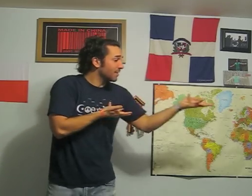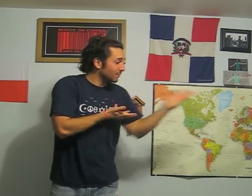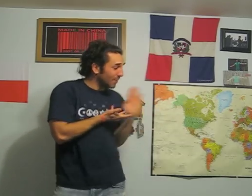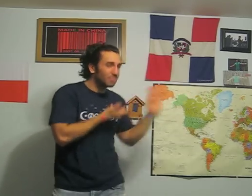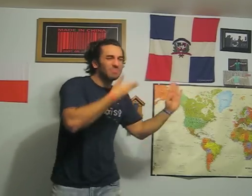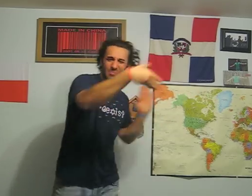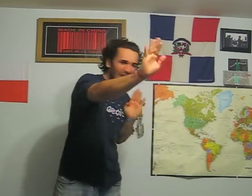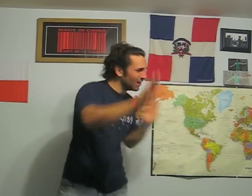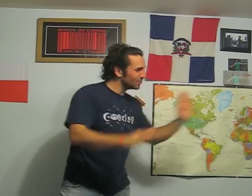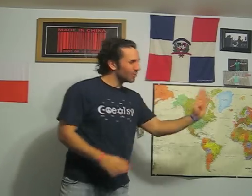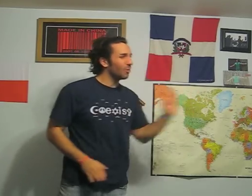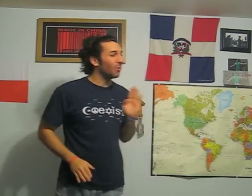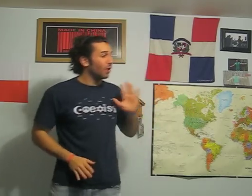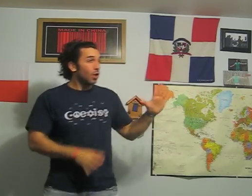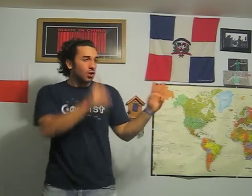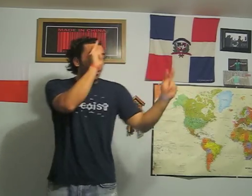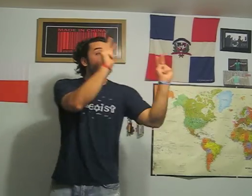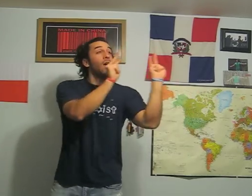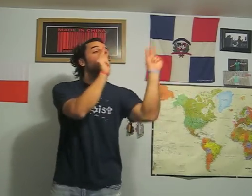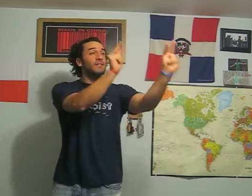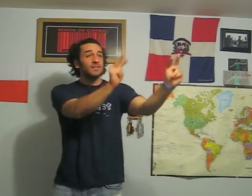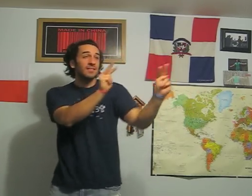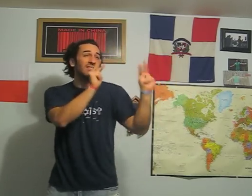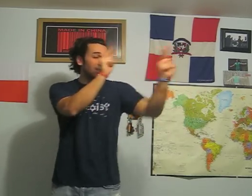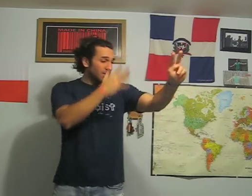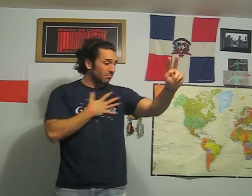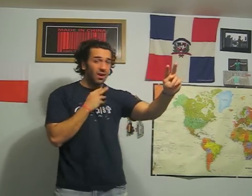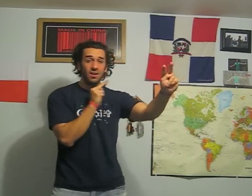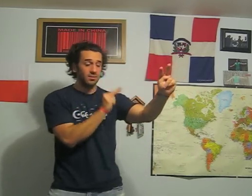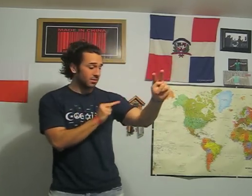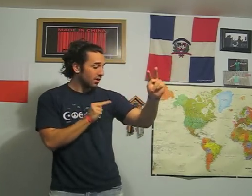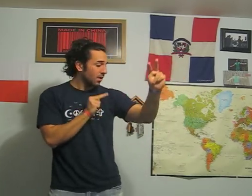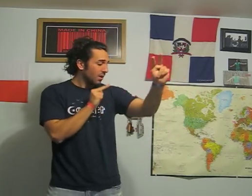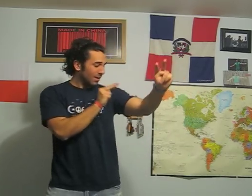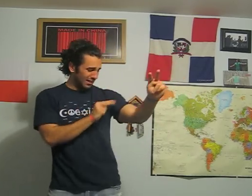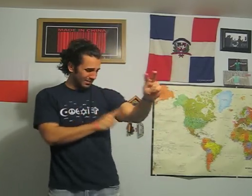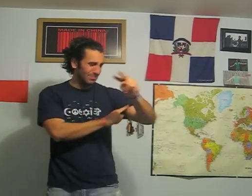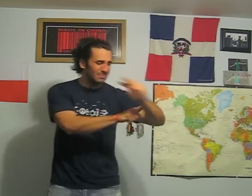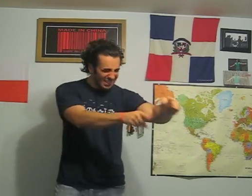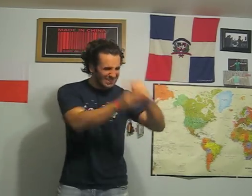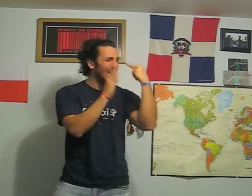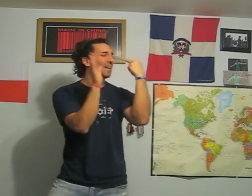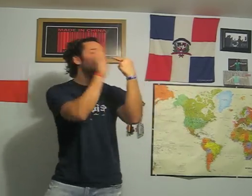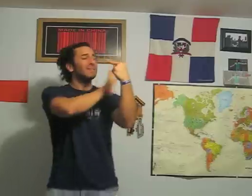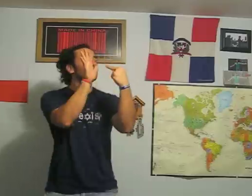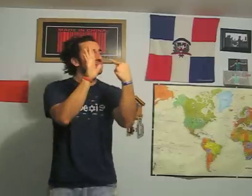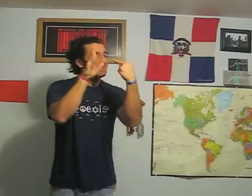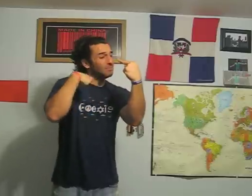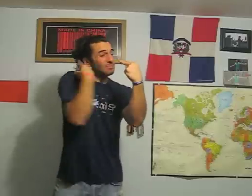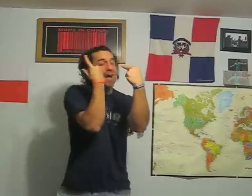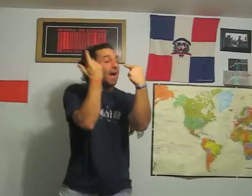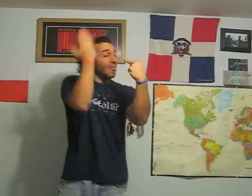tus sentimientos Yo quisiera ser, sé por qué en tu despertaras ilusionada